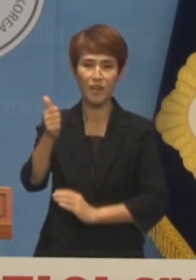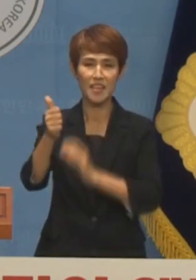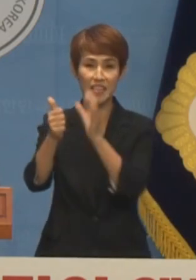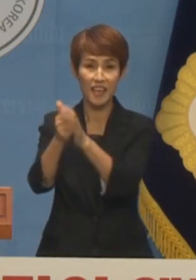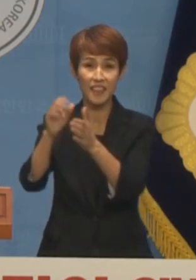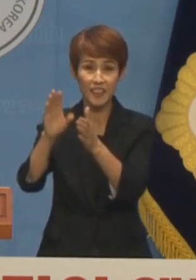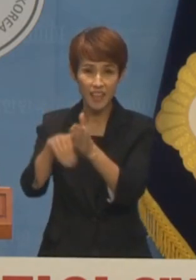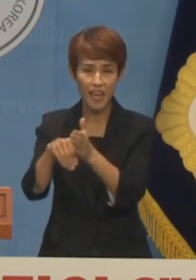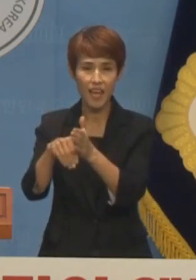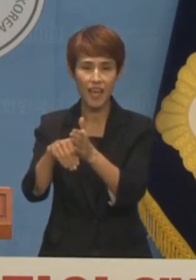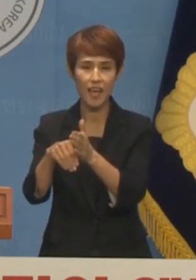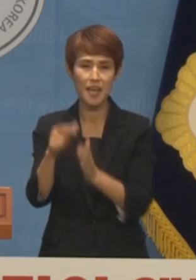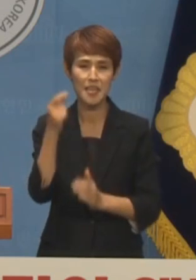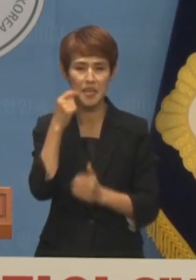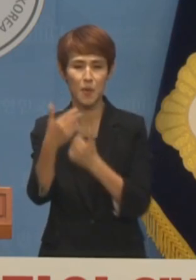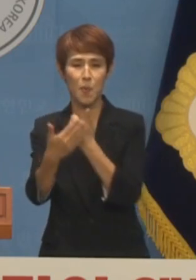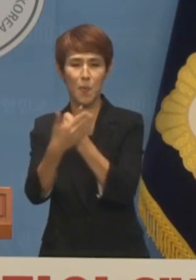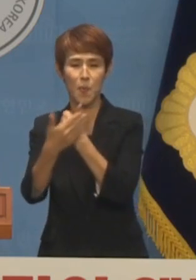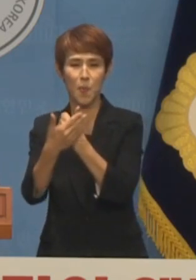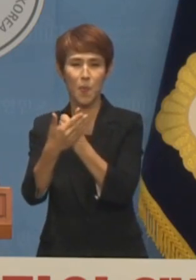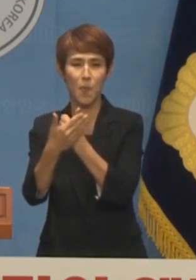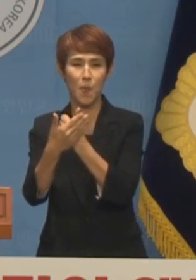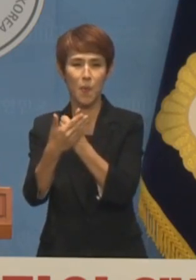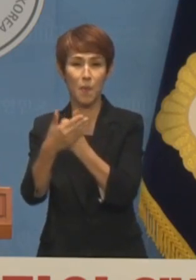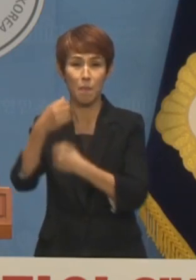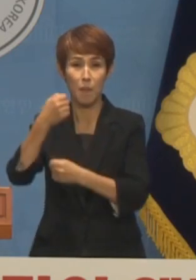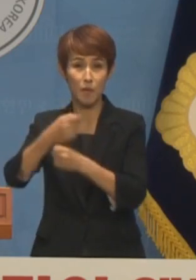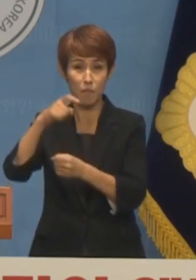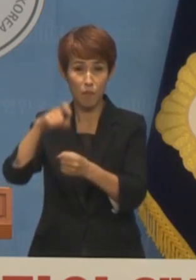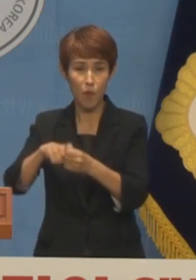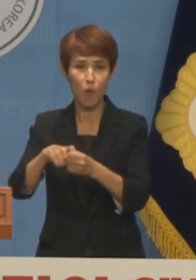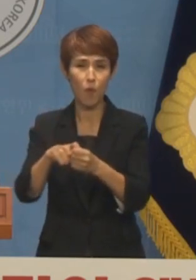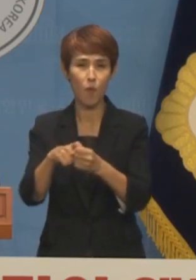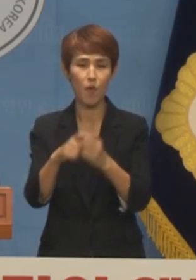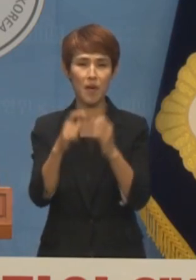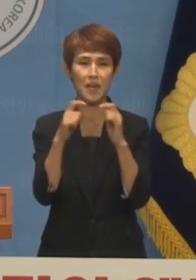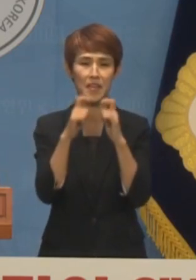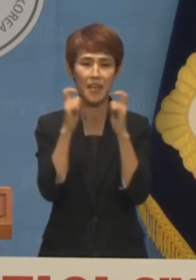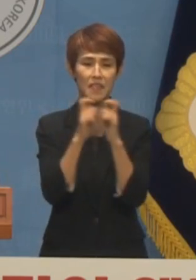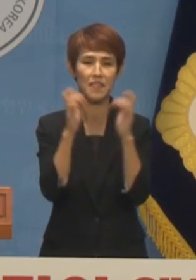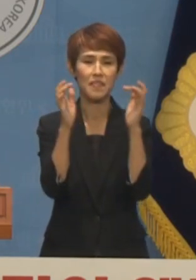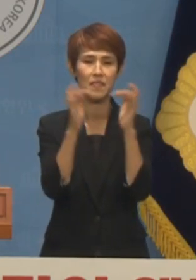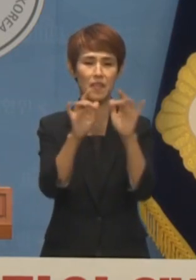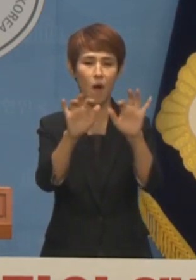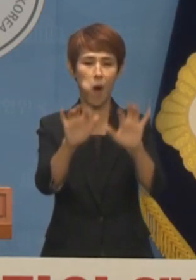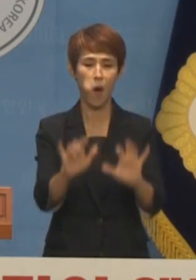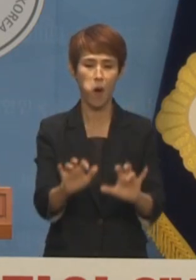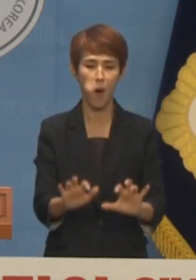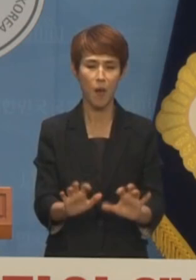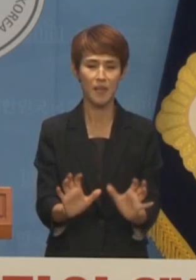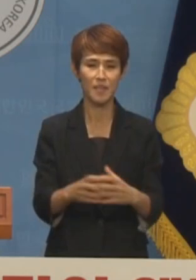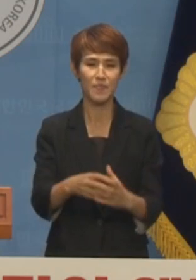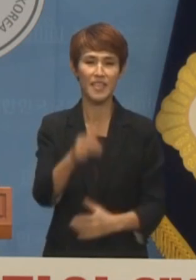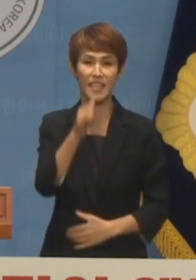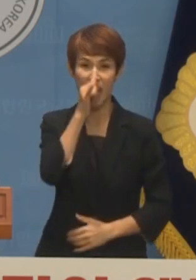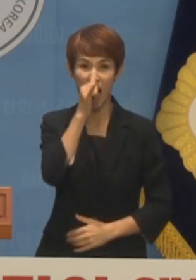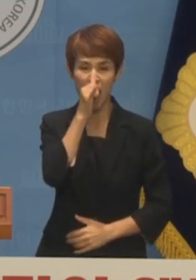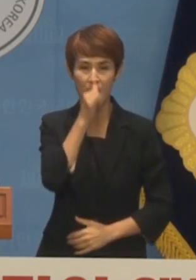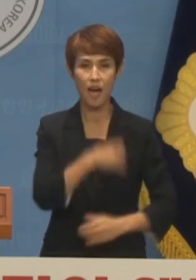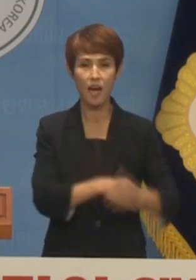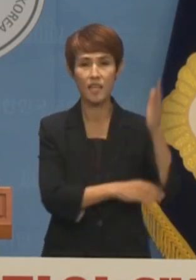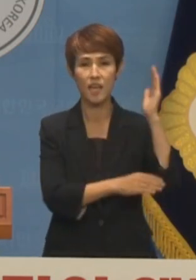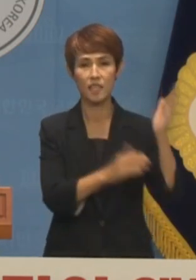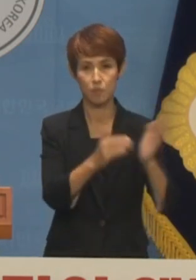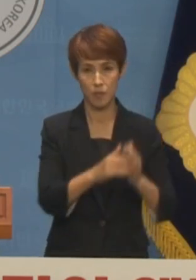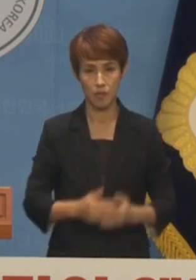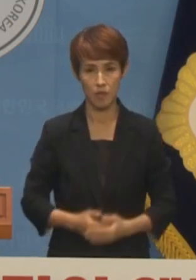자신에게 우호적인 여론을 조성할 목적으로 사설 댓글팀, 여론조성팀을 운영했다는 취지의 주장을 했습니다.